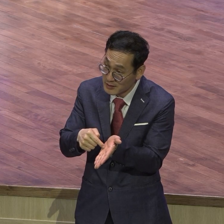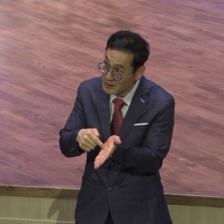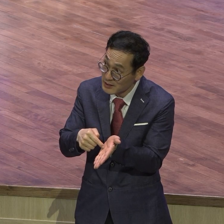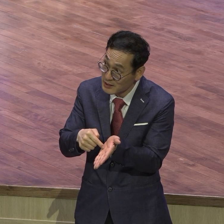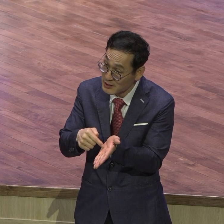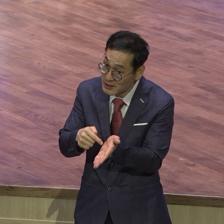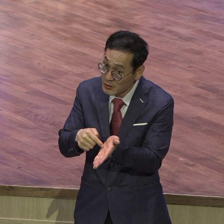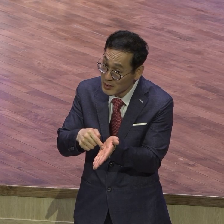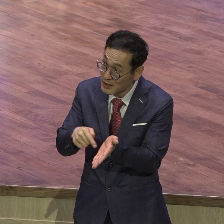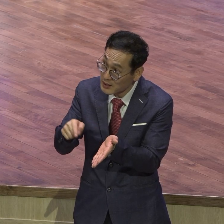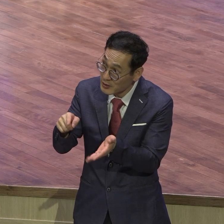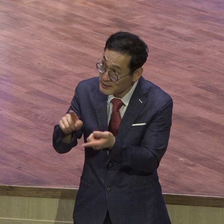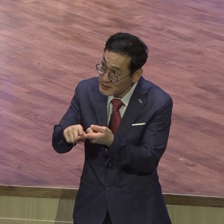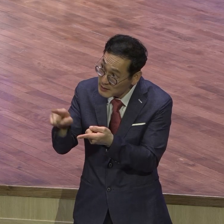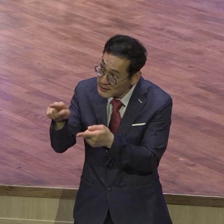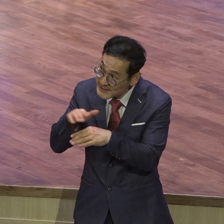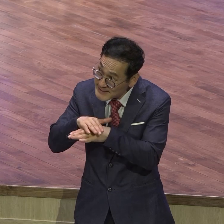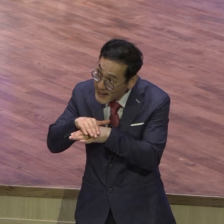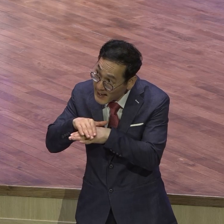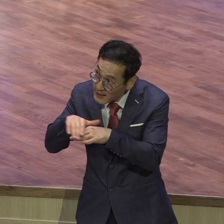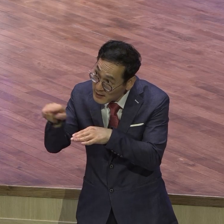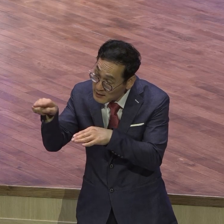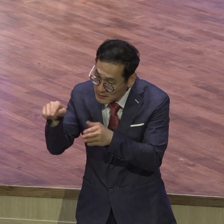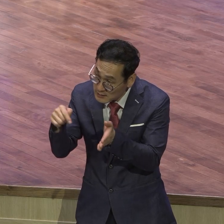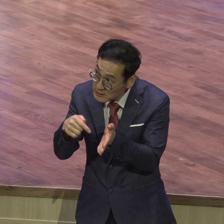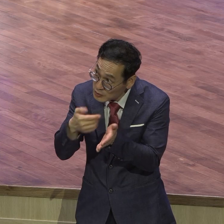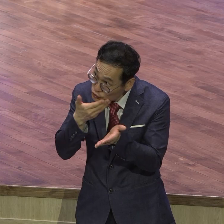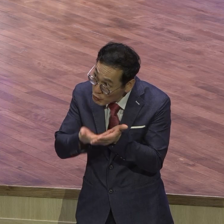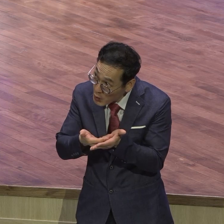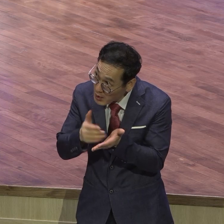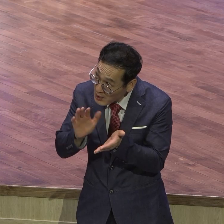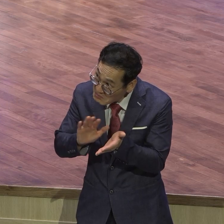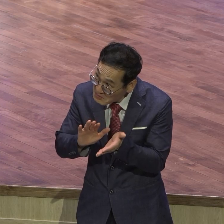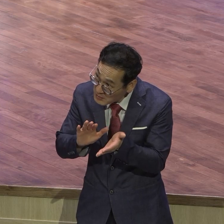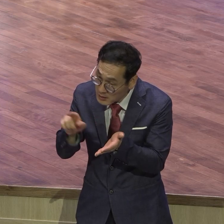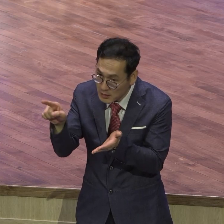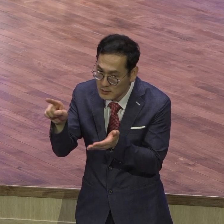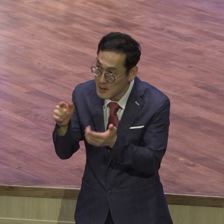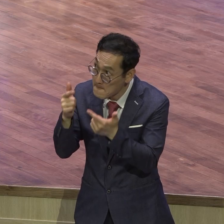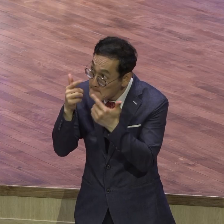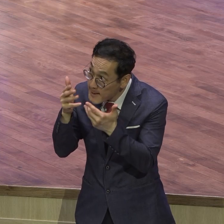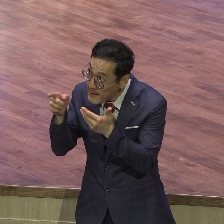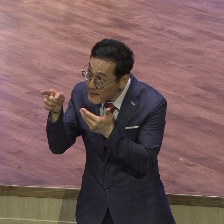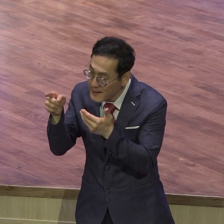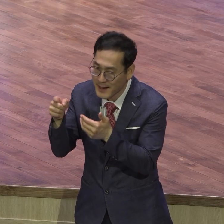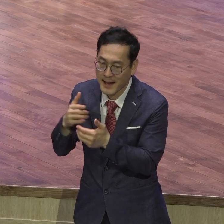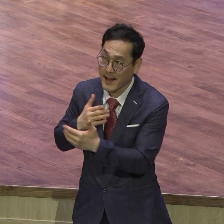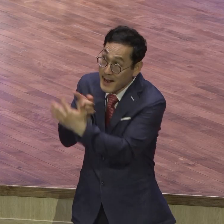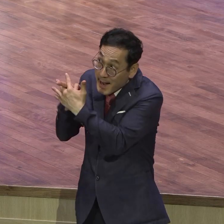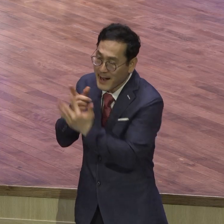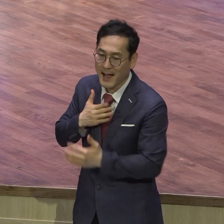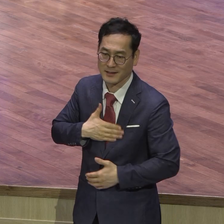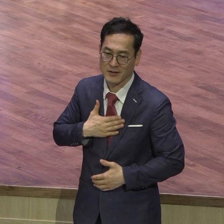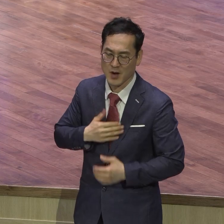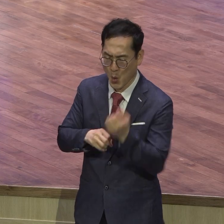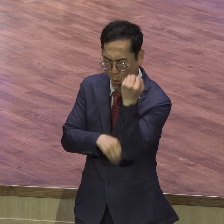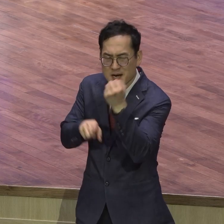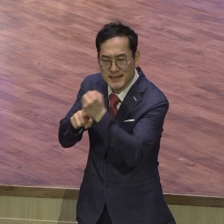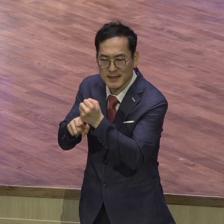뭐냐 하는 것을 먼저 발견해요 다시 말하면 원리를 제대로 이해를 해야 돼요 원리